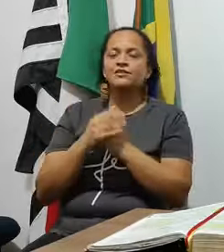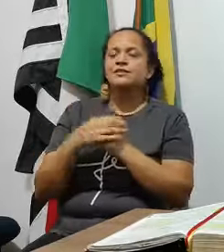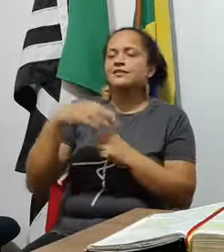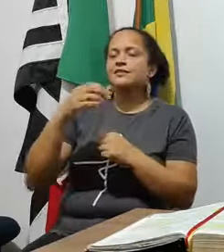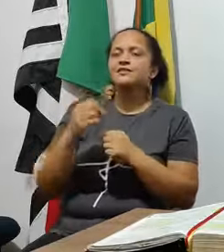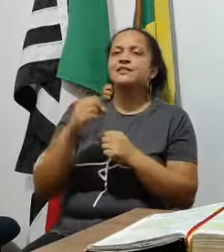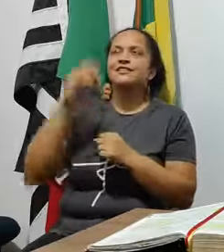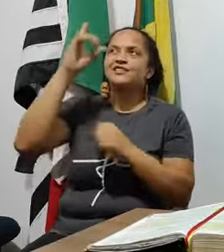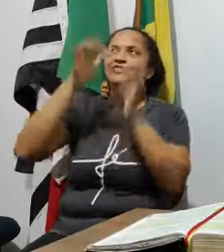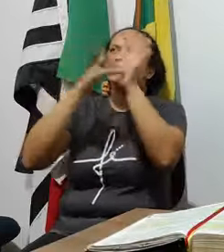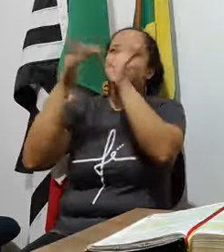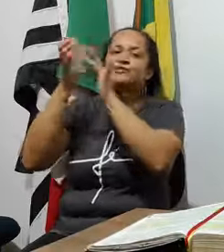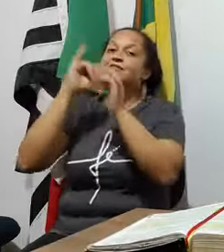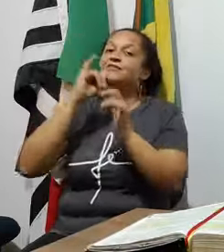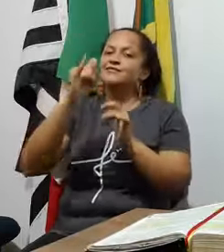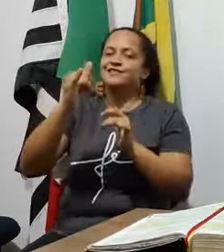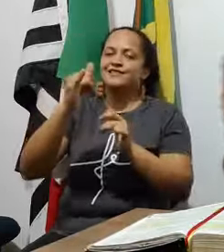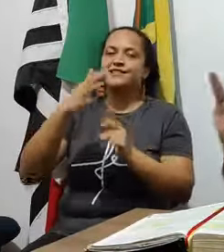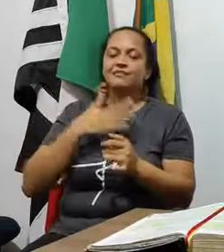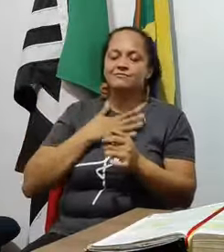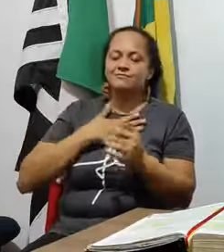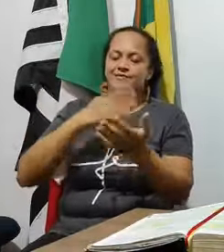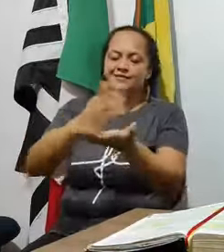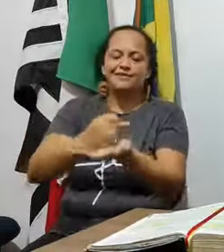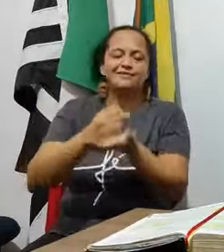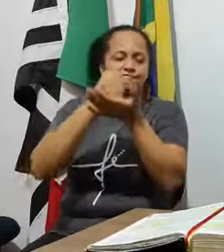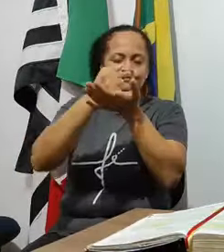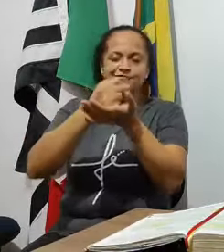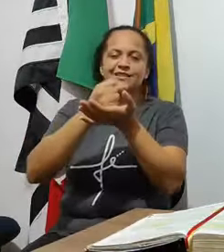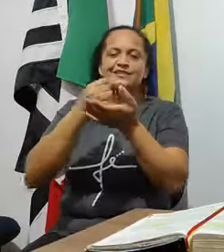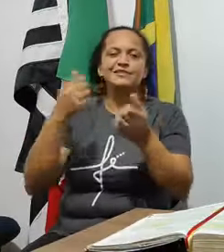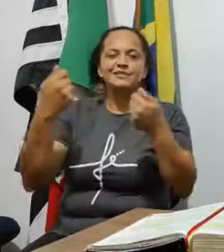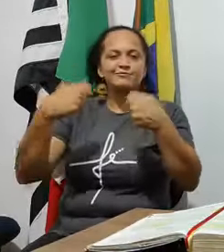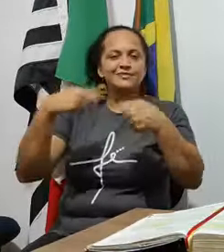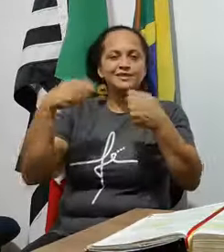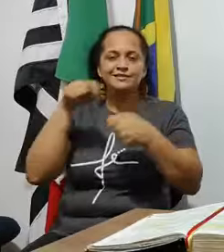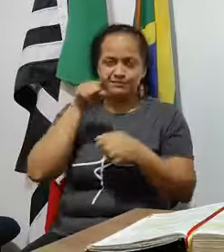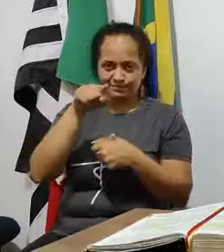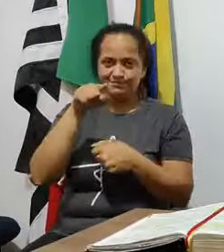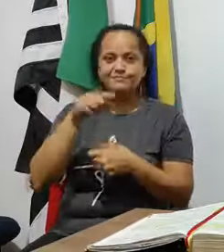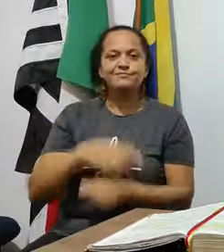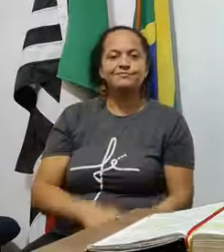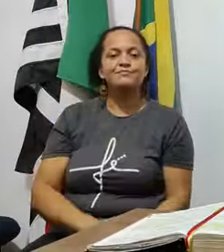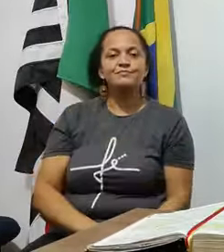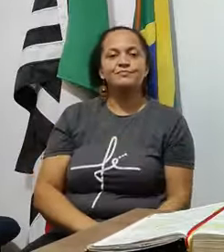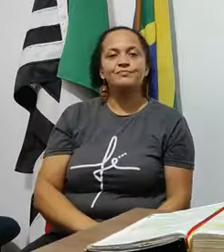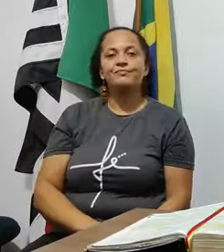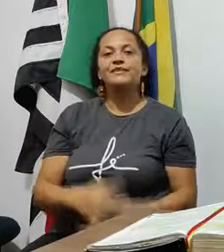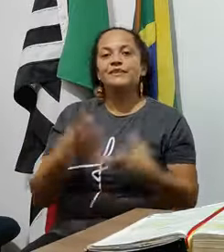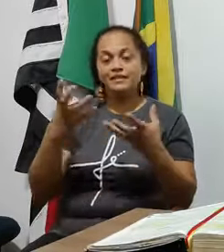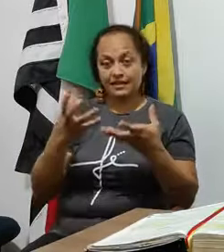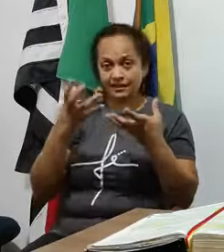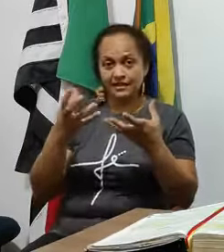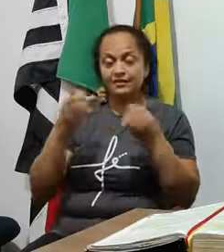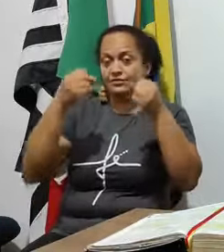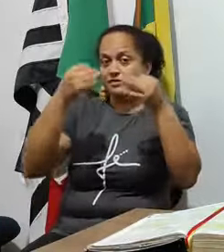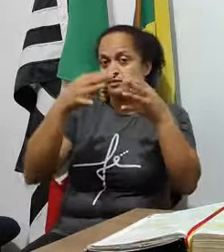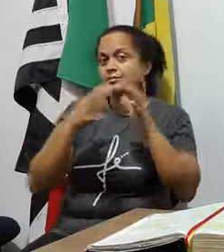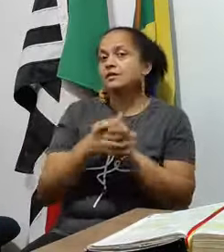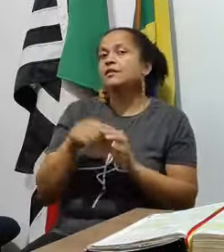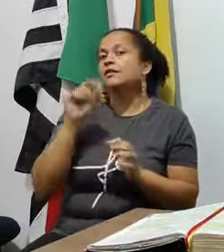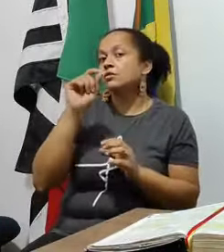te basta, isso nós vamos fazer domingo no culto, às 5 da tarde, eu quero ressaltar aqui o que nós